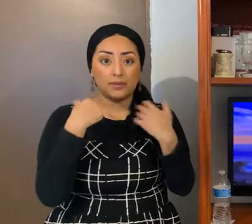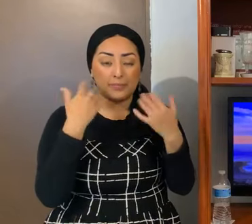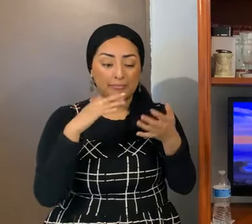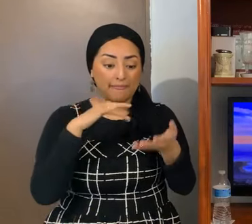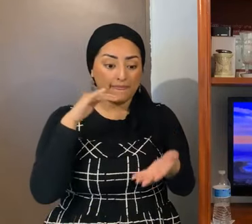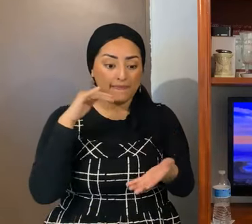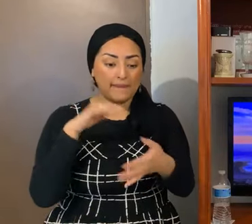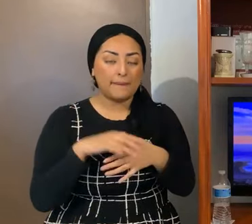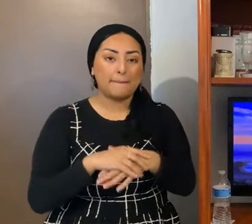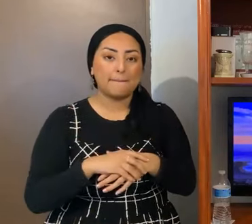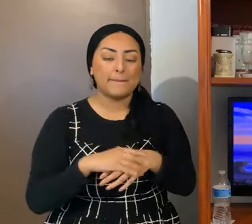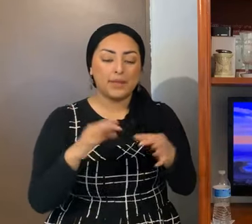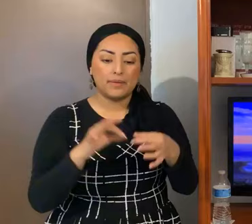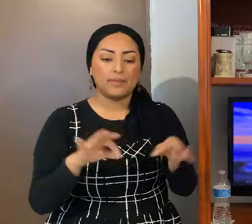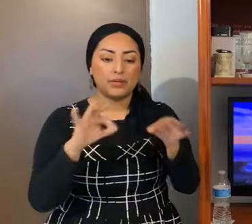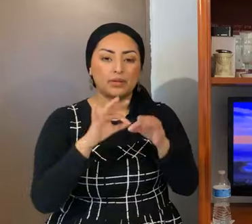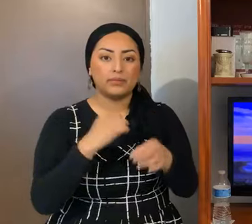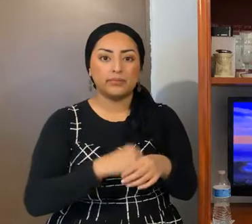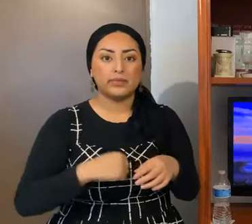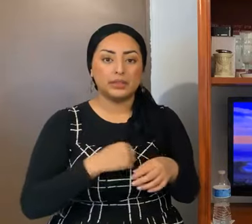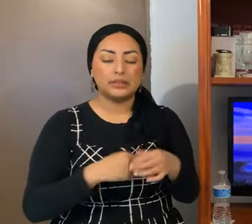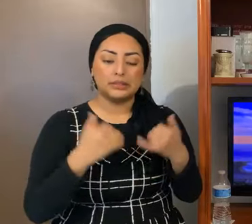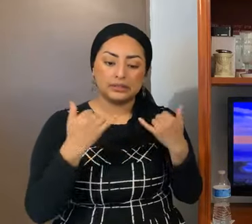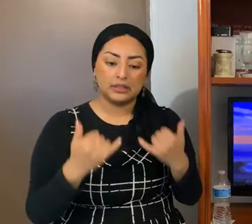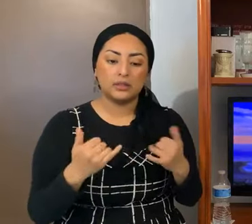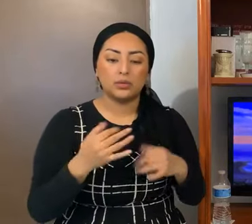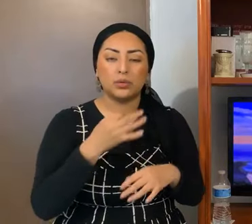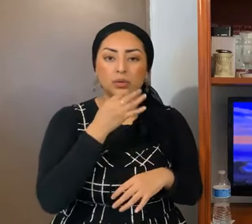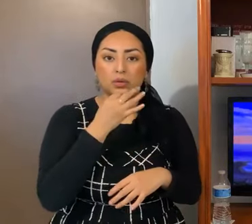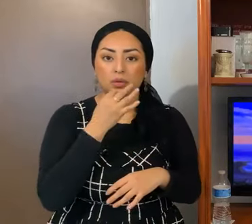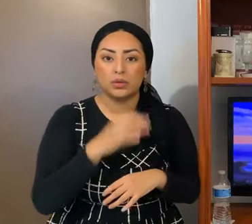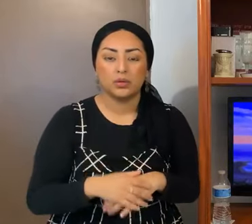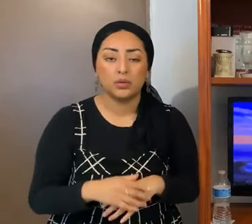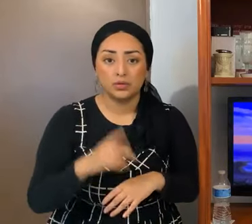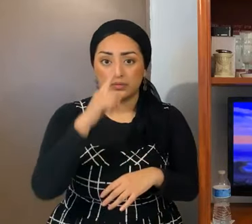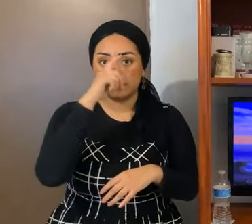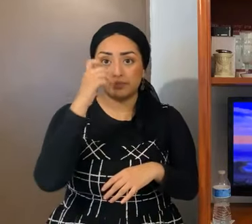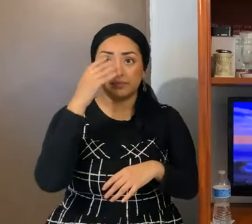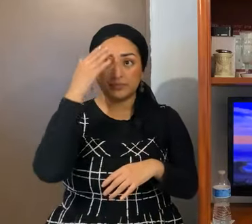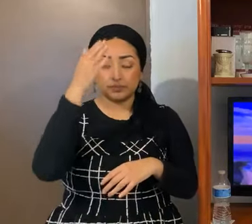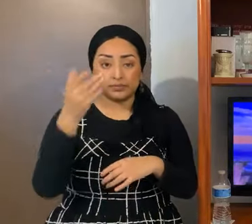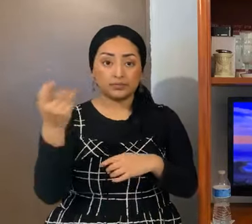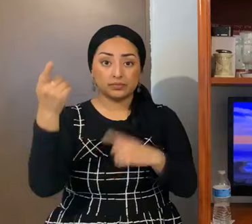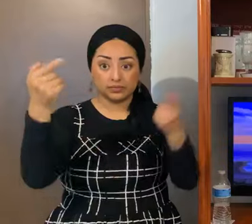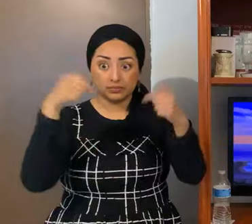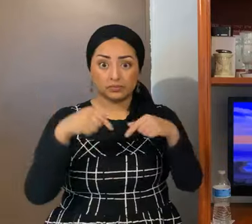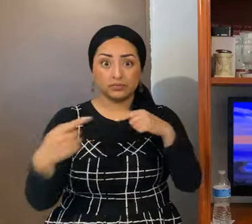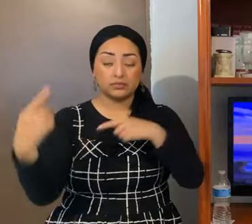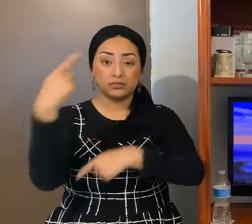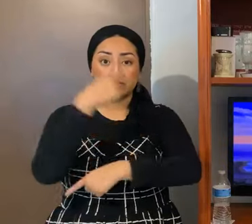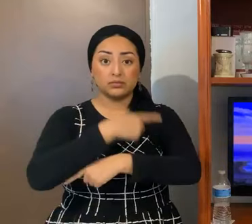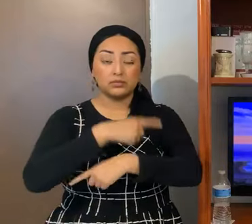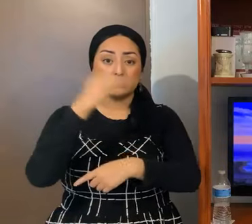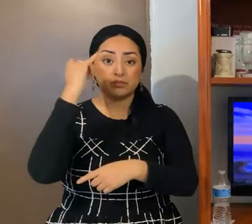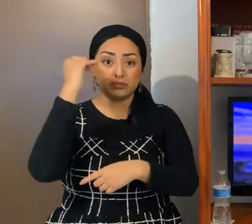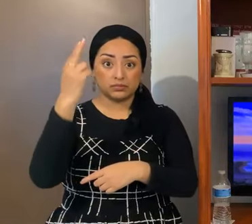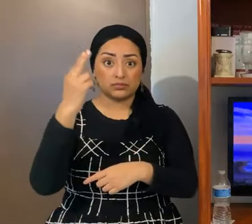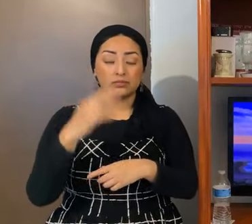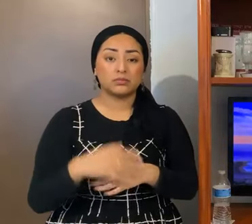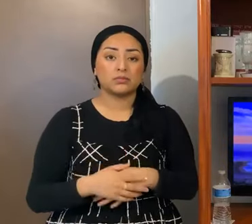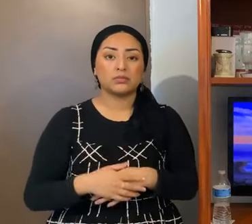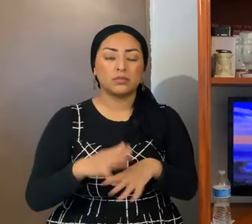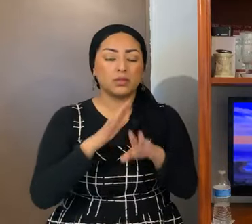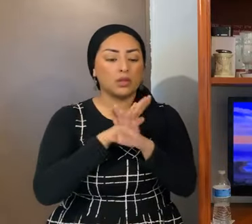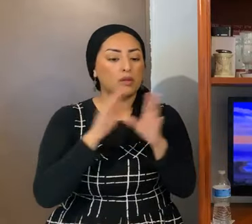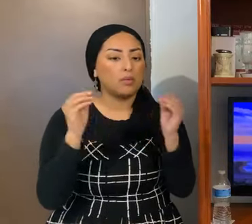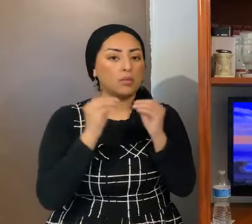estudiado, haga teshuvá, ya, pronto, porque cuando venga el día de Yahweh, que ya viene, ya no va a